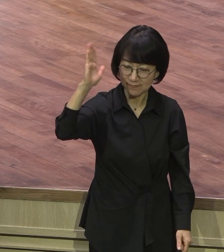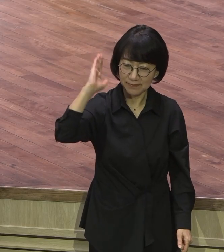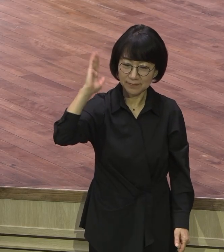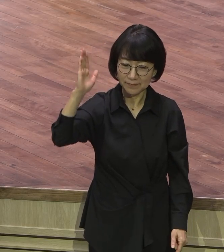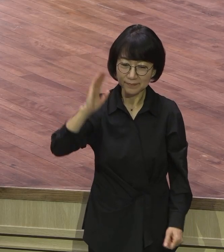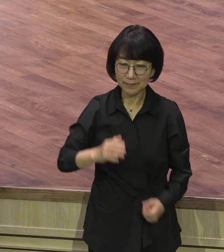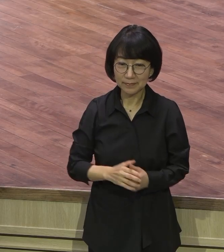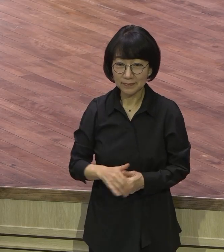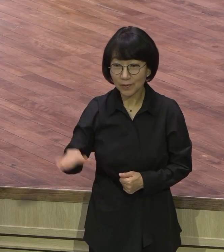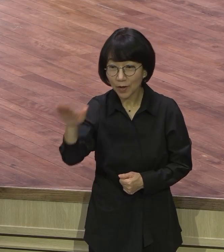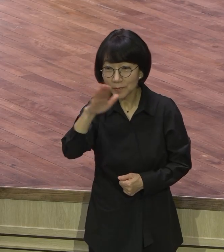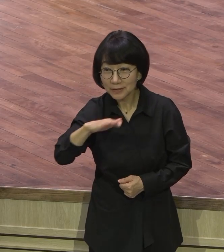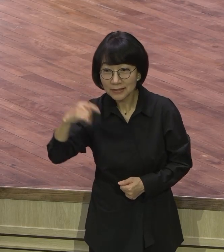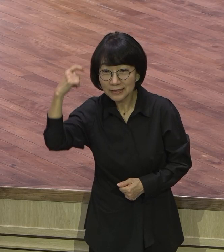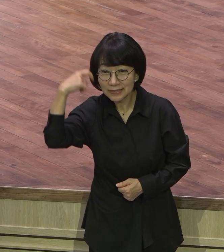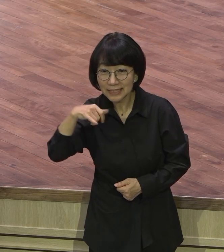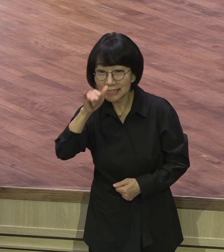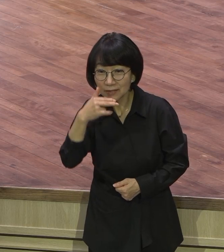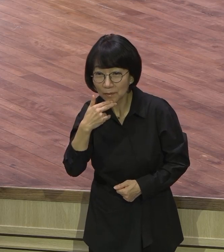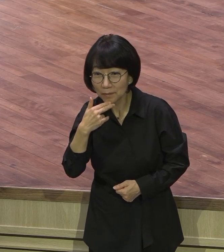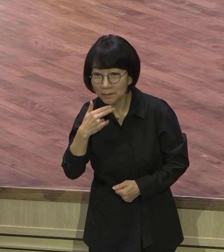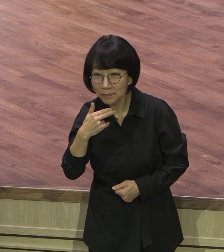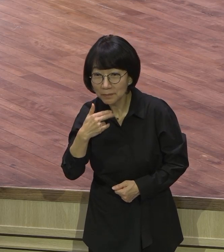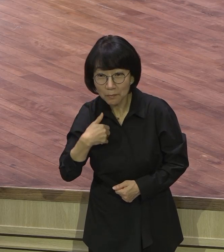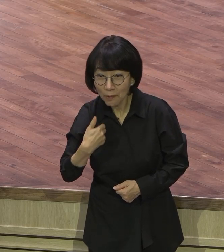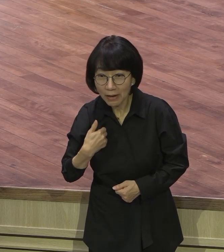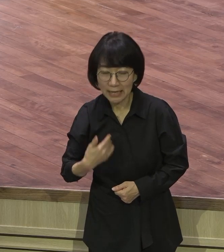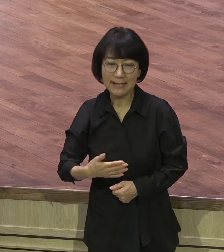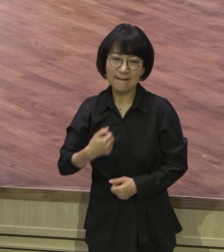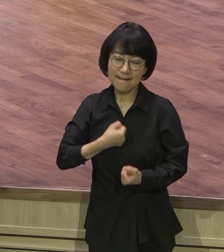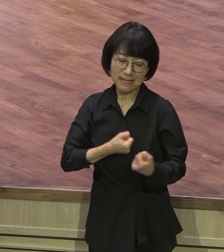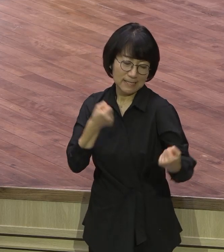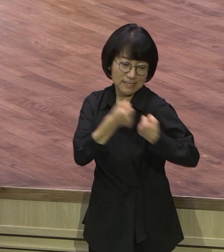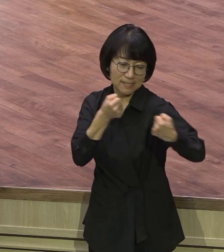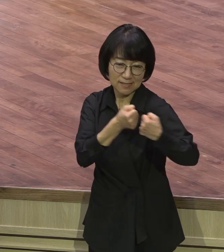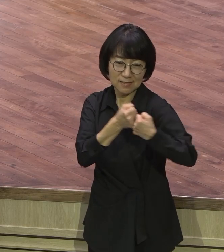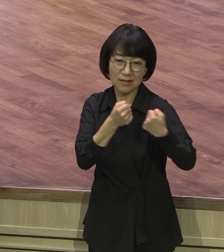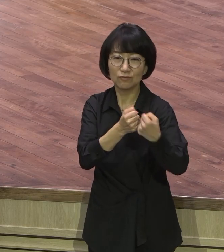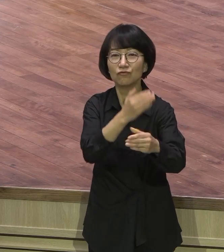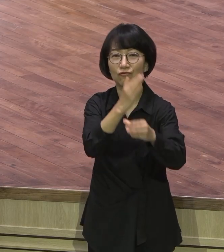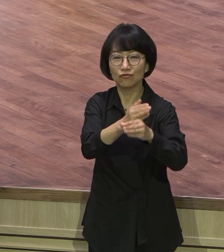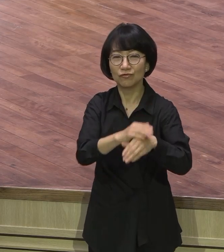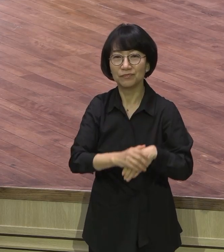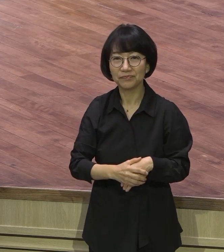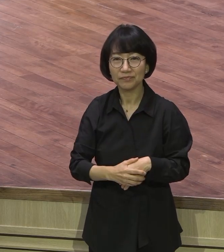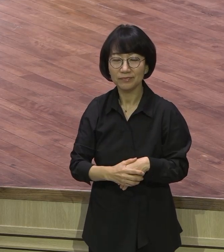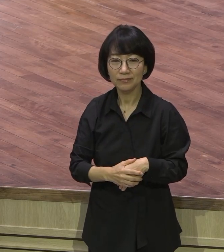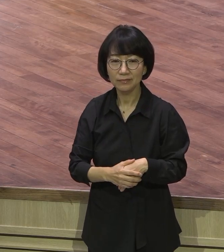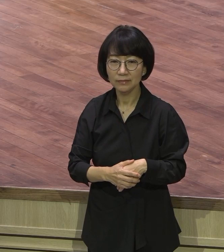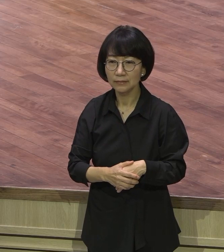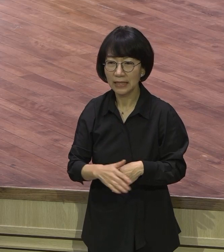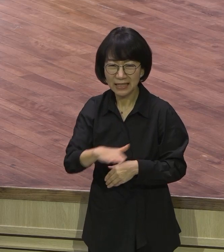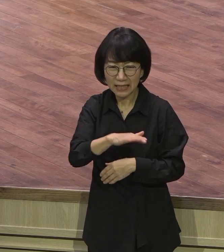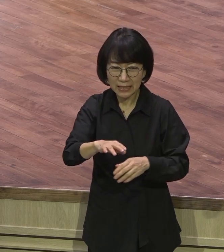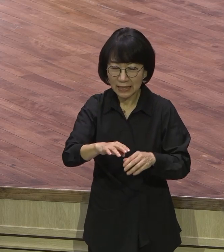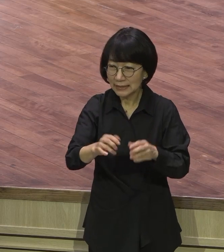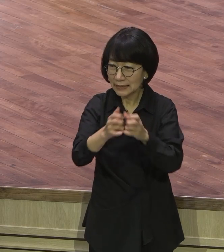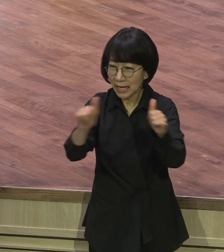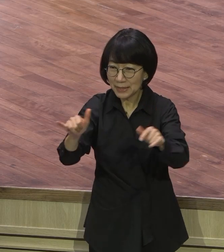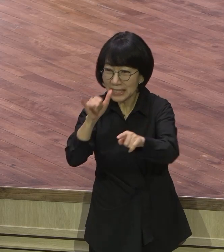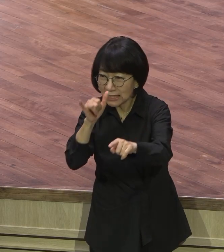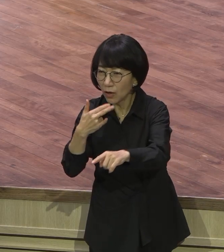느껴실려는지 모르겠지만 싸우고 있습니다. 싸우고 있습니다. 여기에 사람이 앉아있다